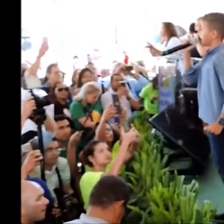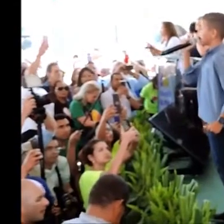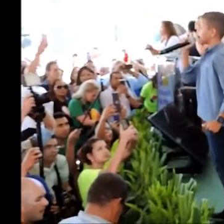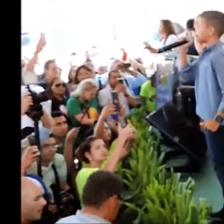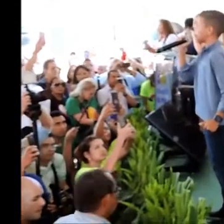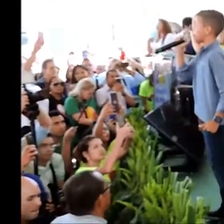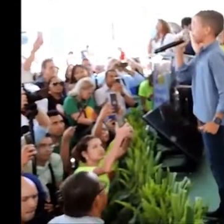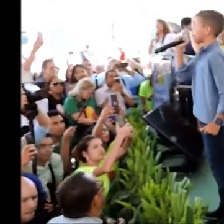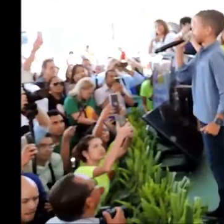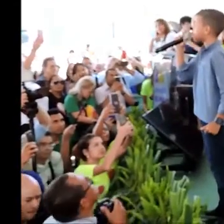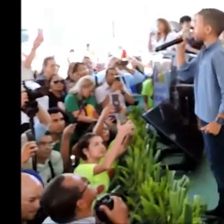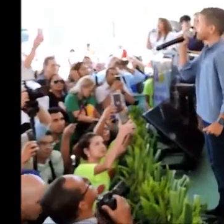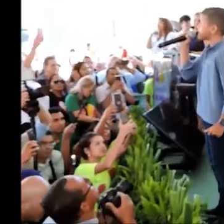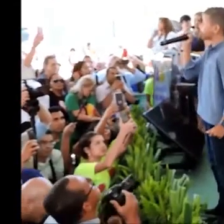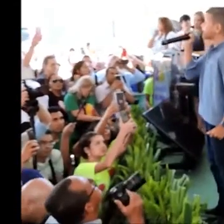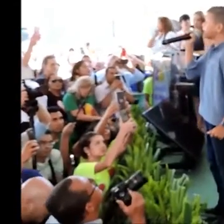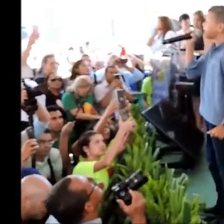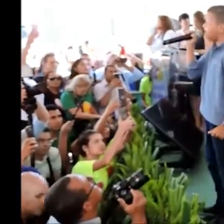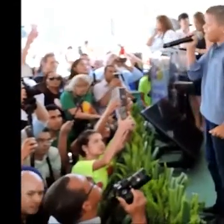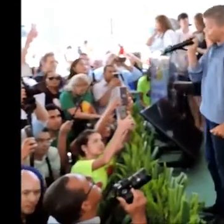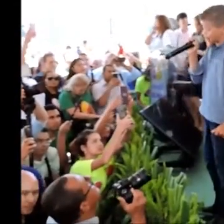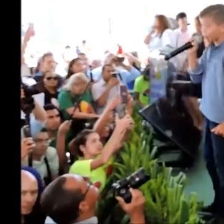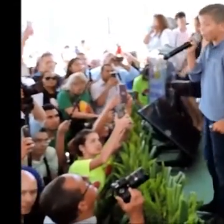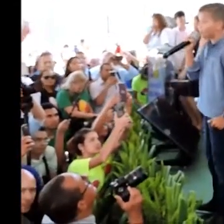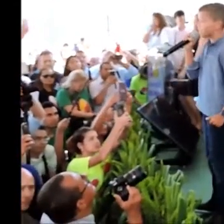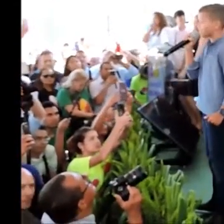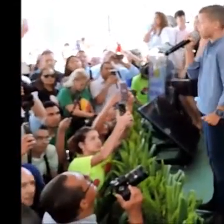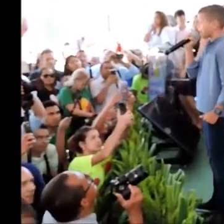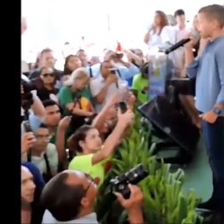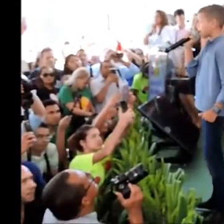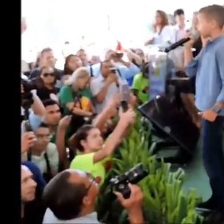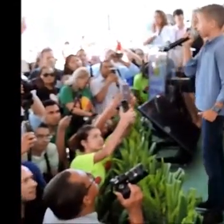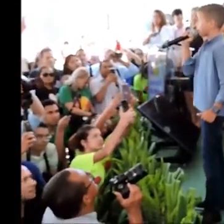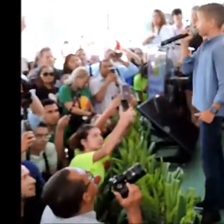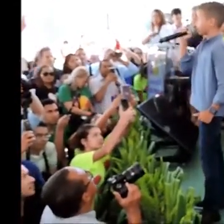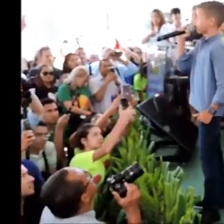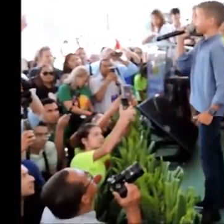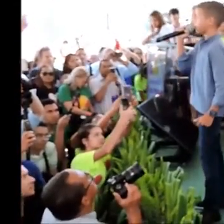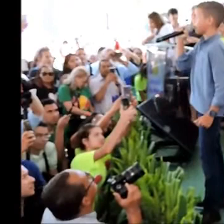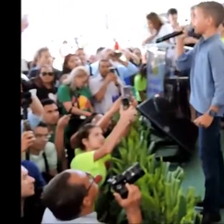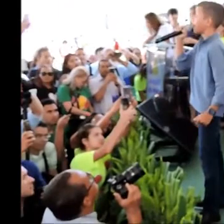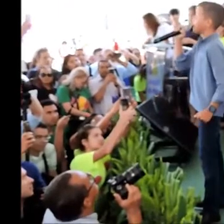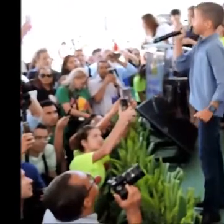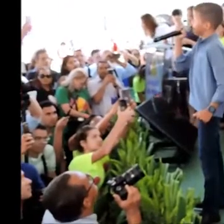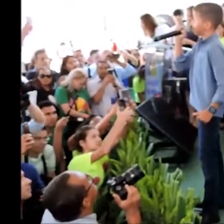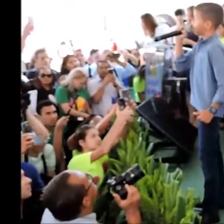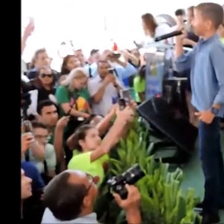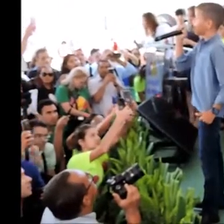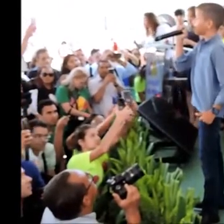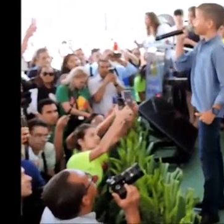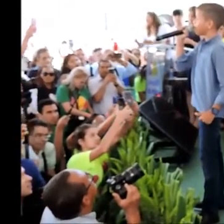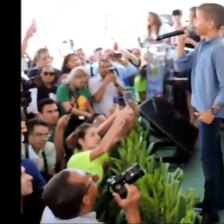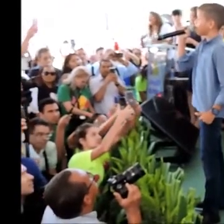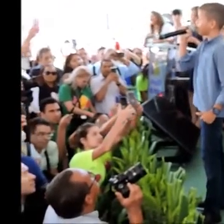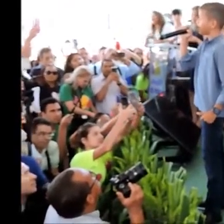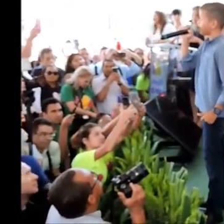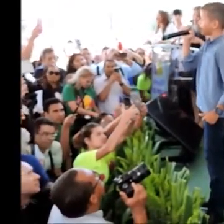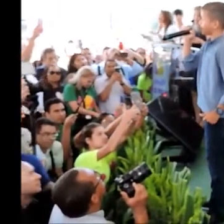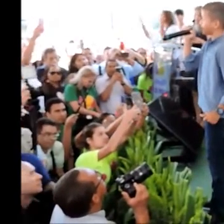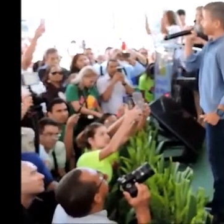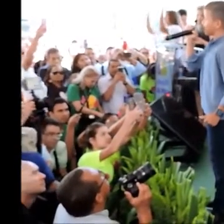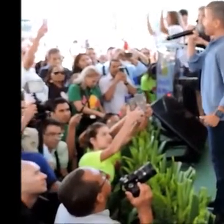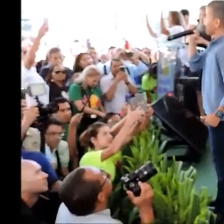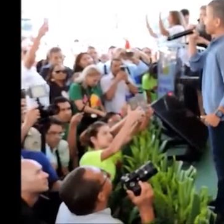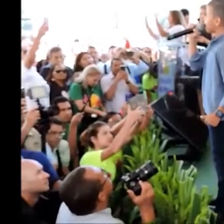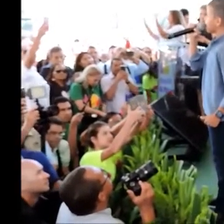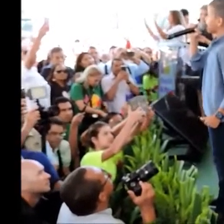falsidade. Eu tenho minha mãe querida, enquanto ela estiver viva, eu tenho